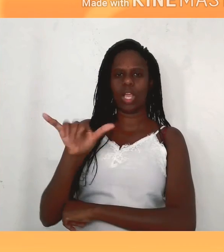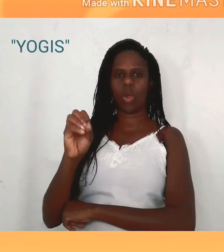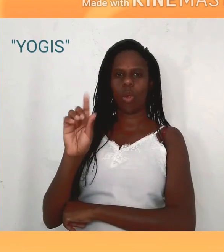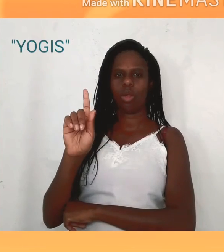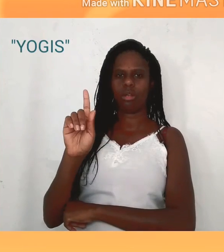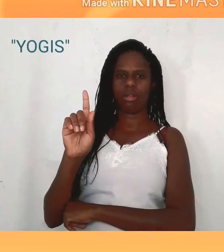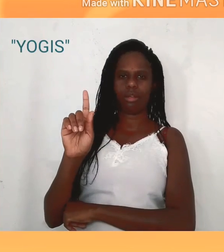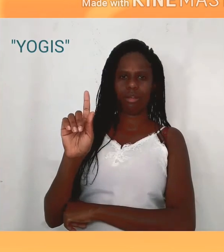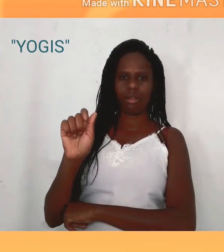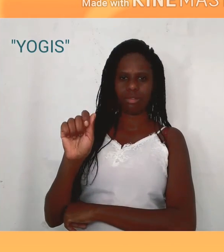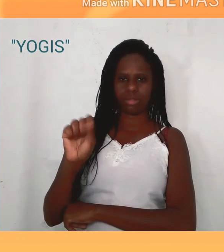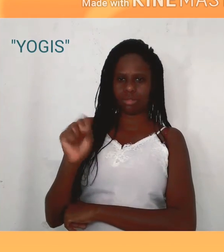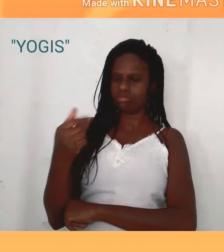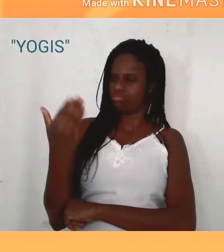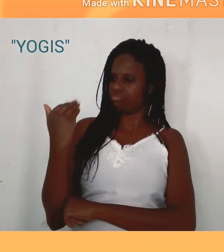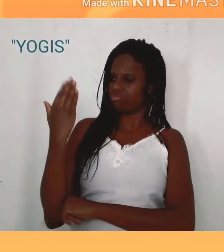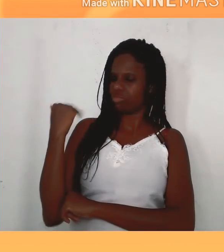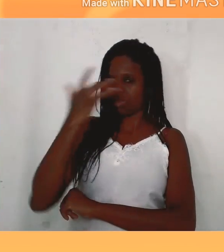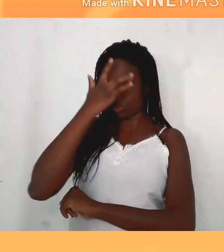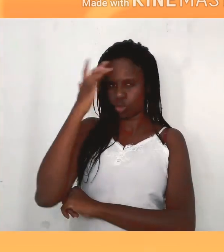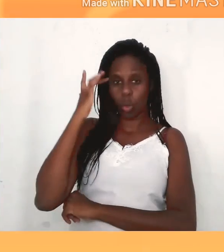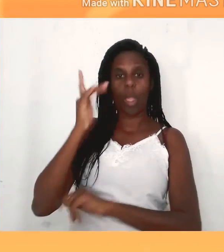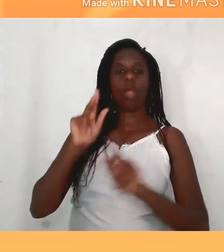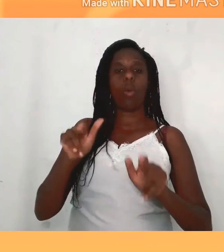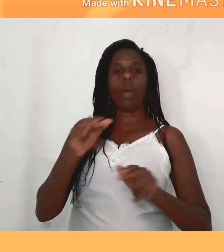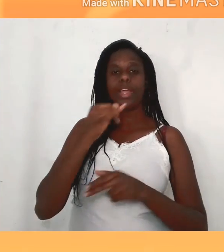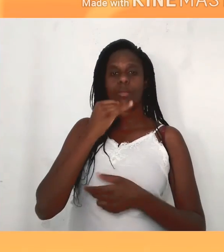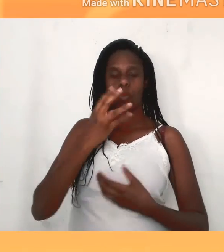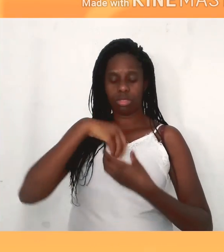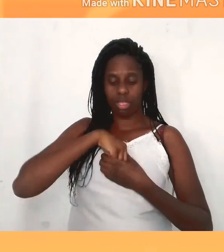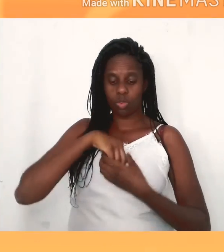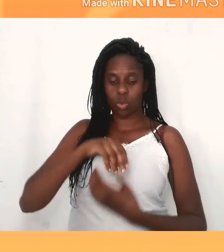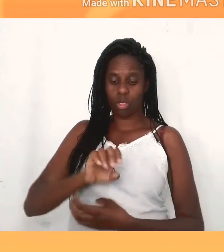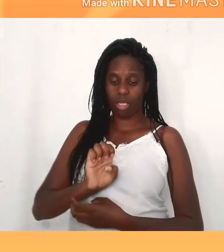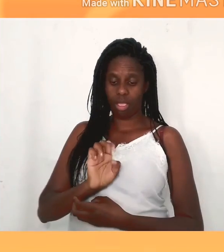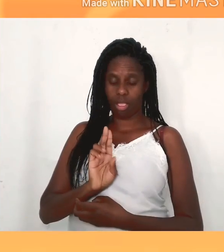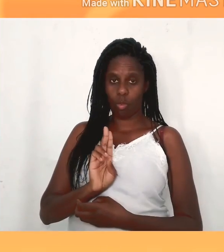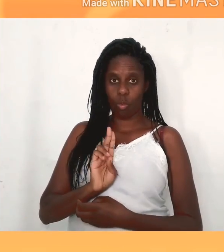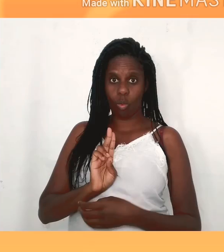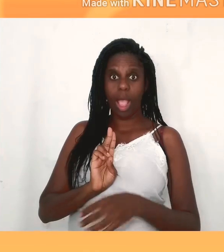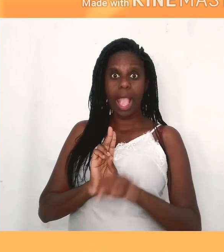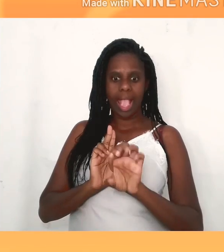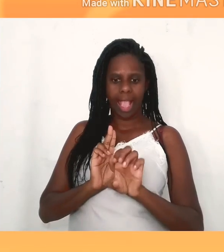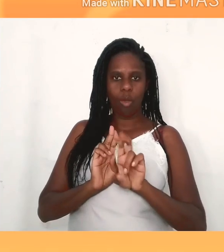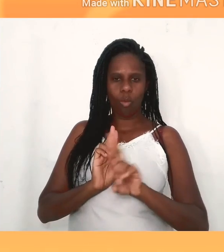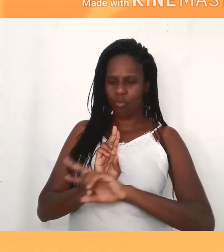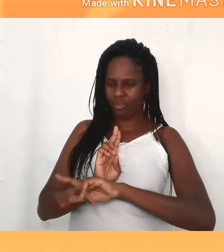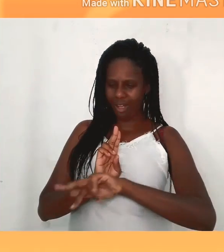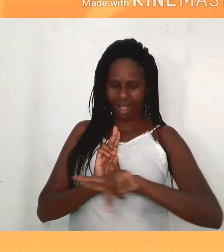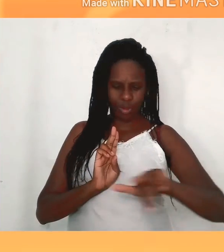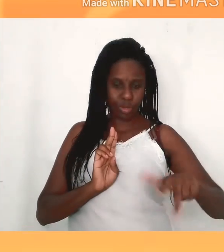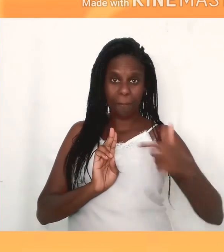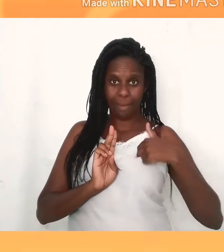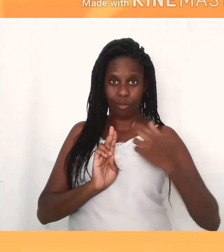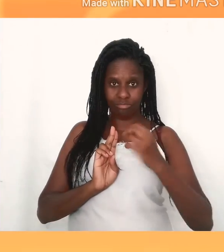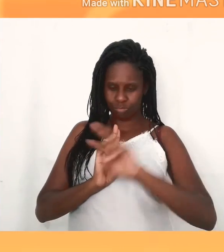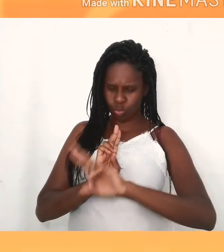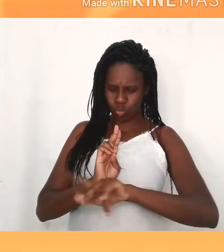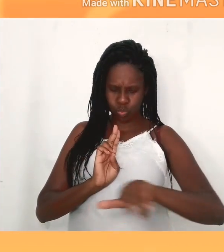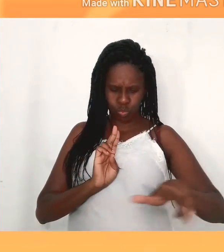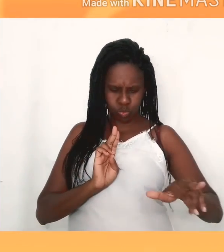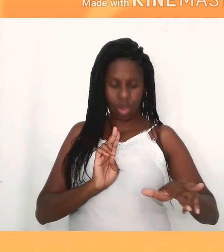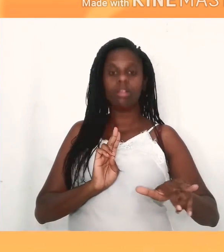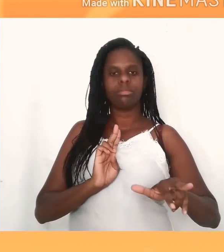esse eu que é como que ele se observasse todos os outros eus que se manifestam na nossa